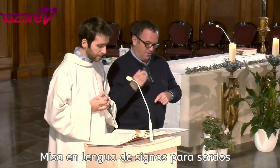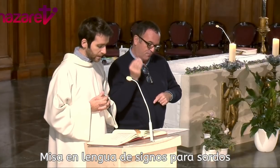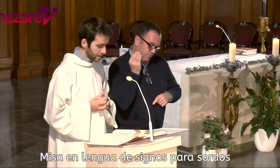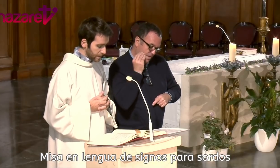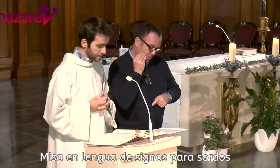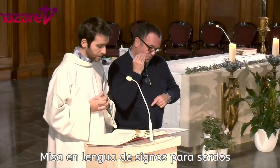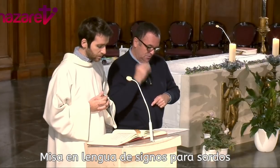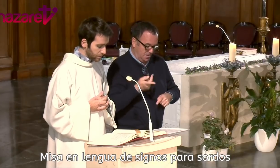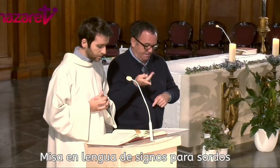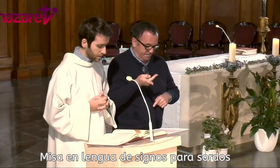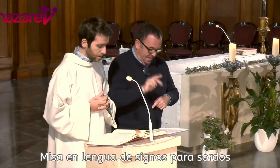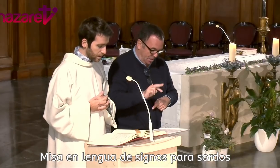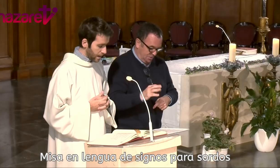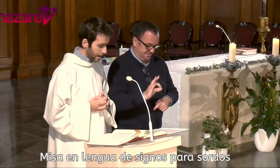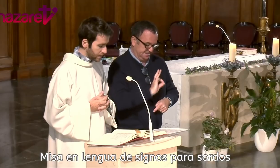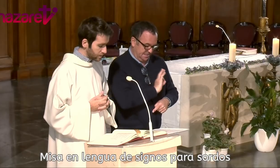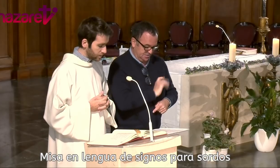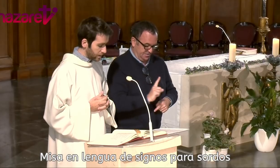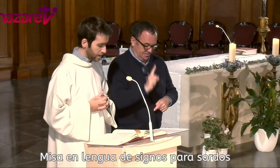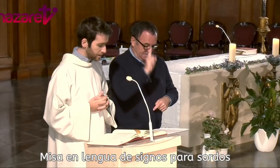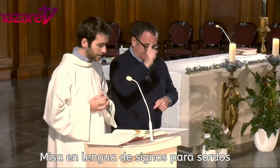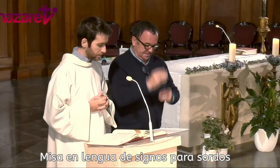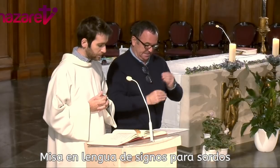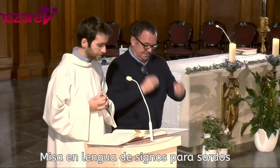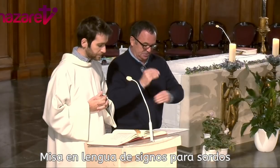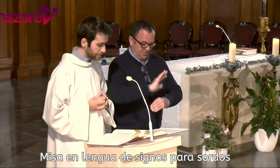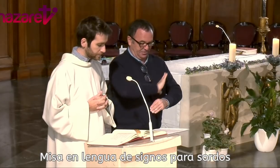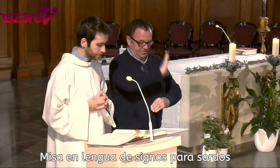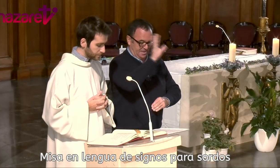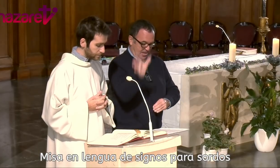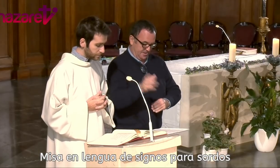mientras que el Señor ha hecho el cielo.